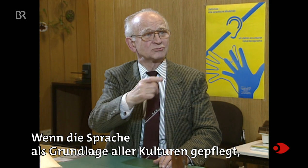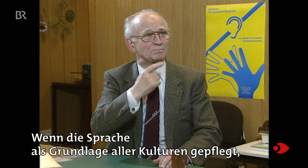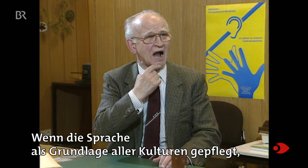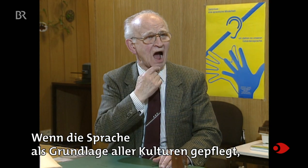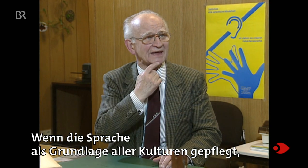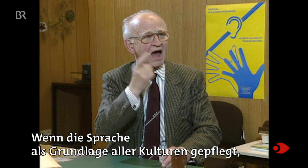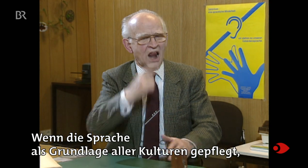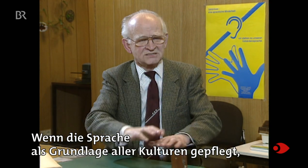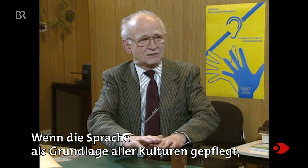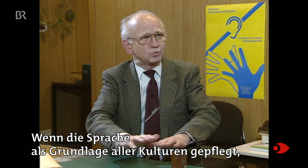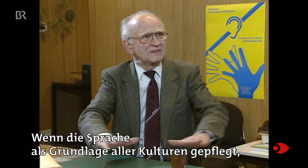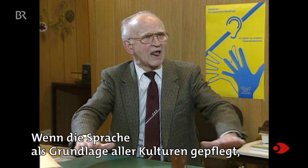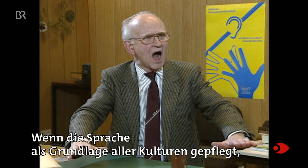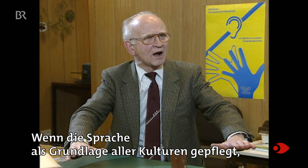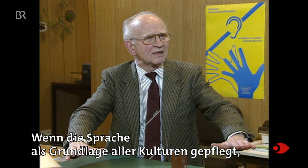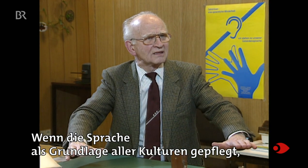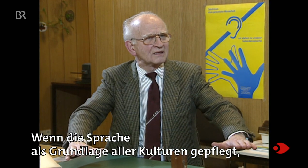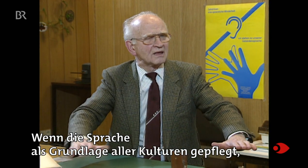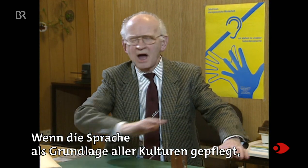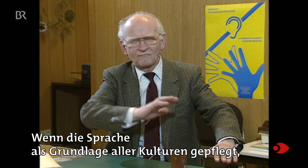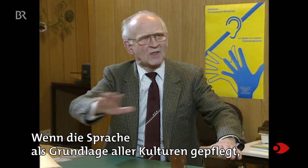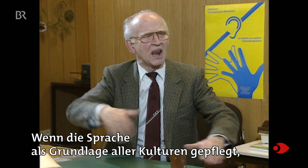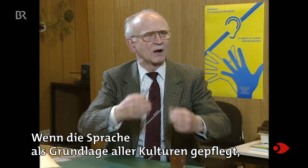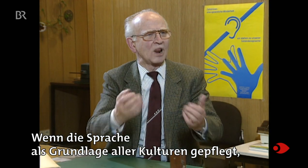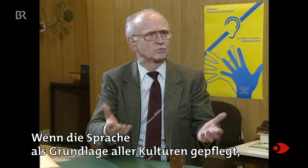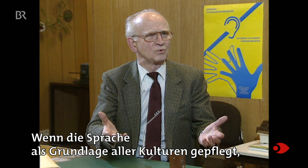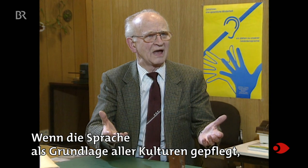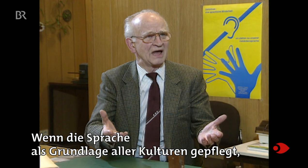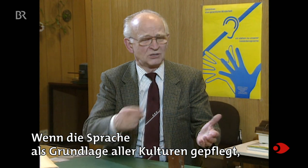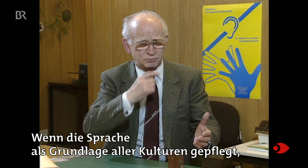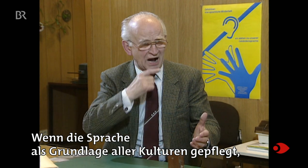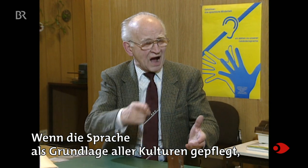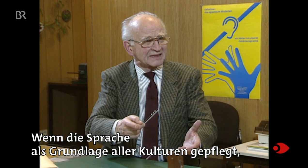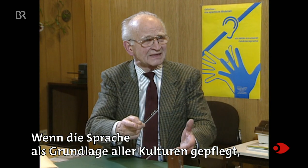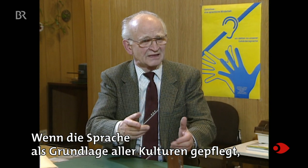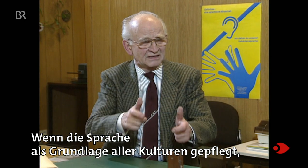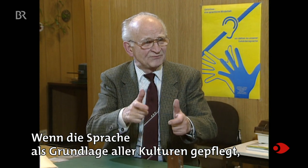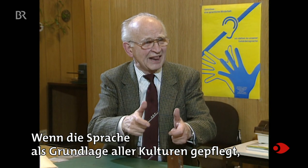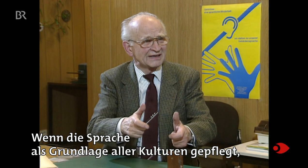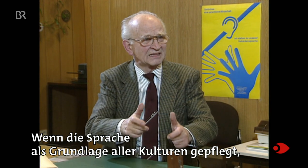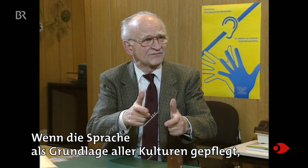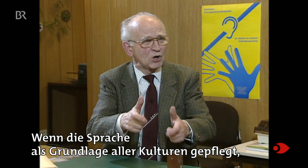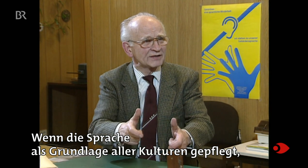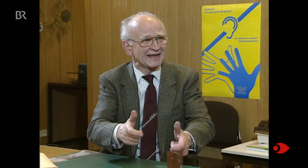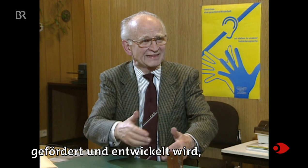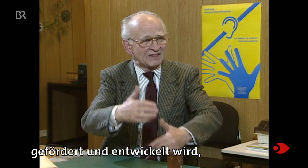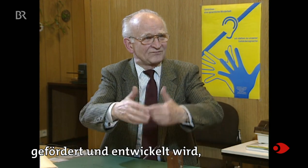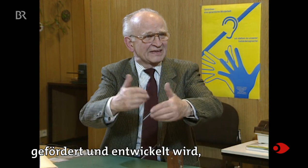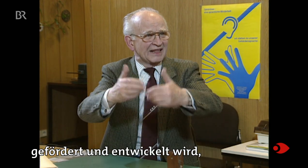Wenn die Sprache als Grundlage aller Kultur gepflegt, gefördert